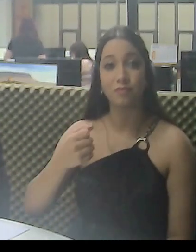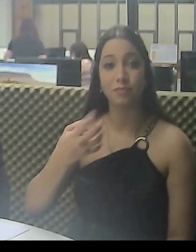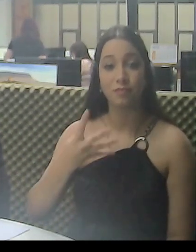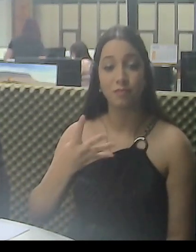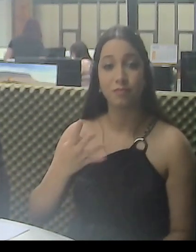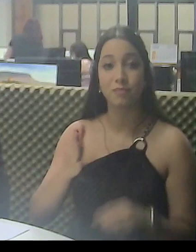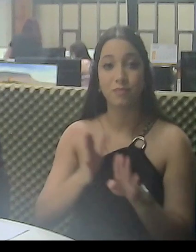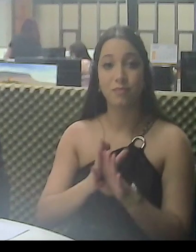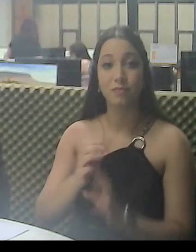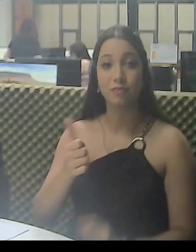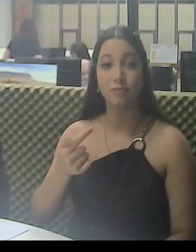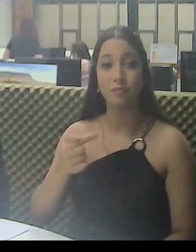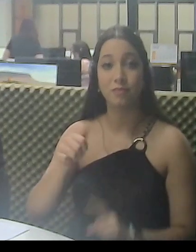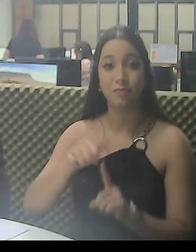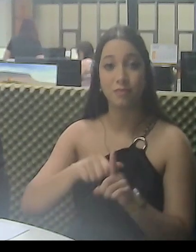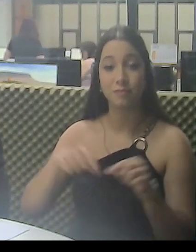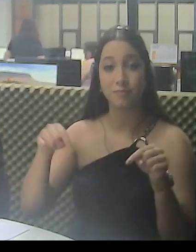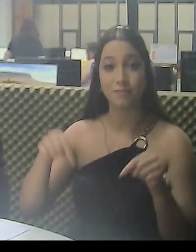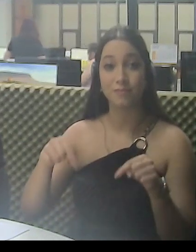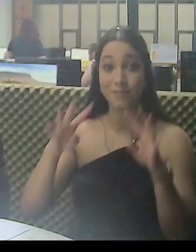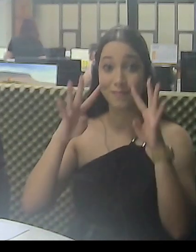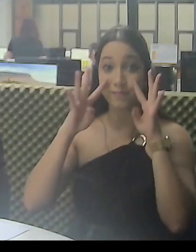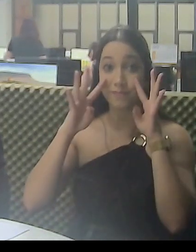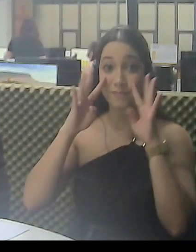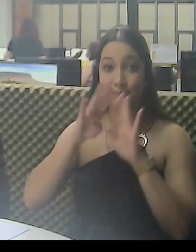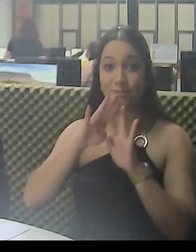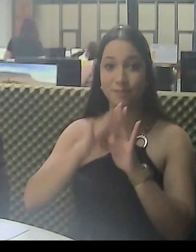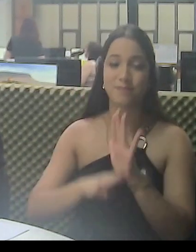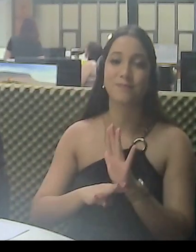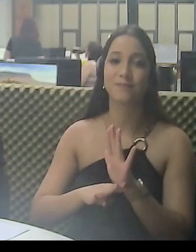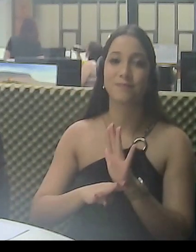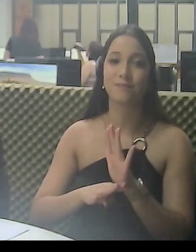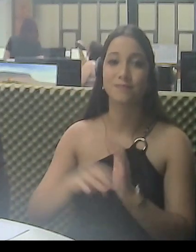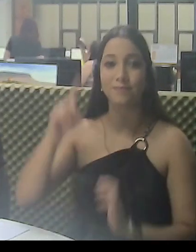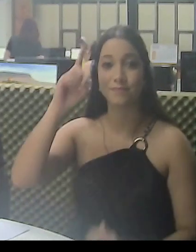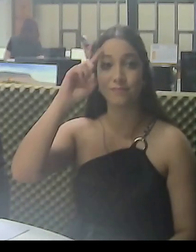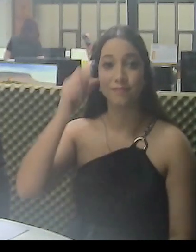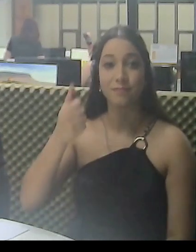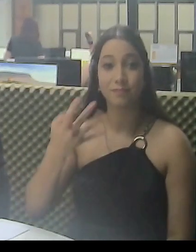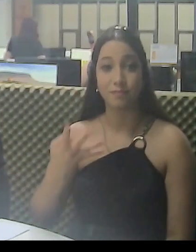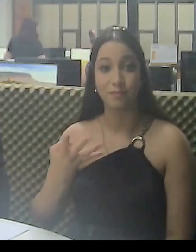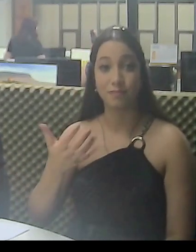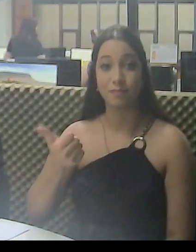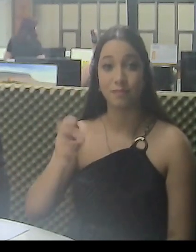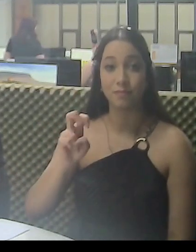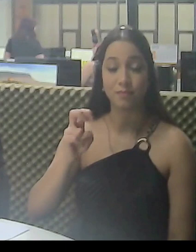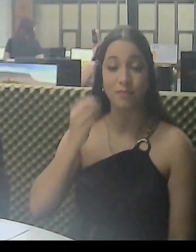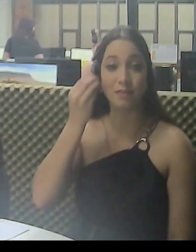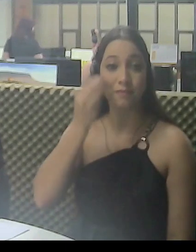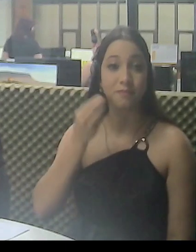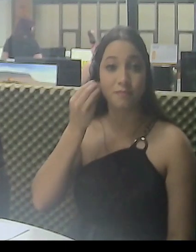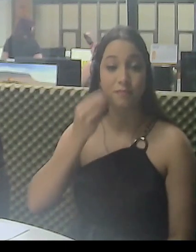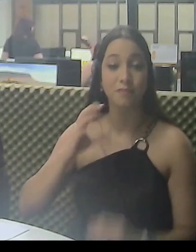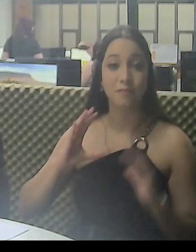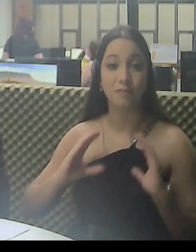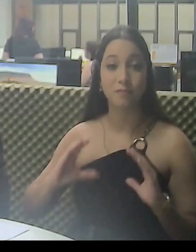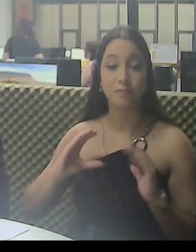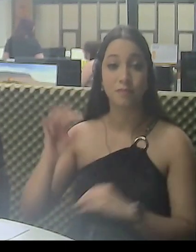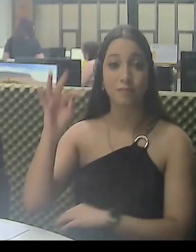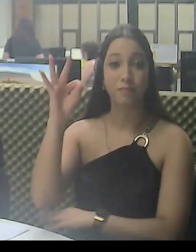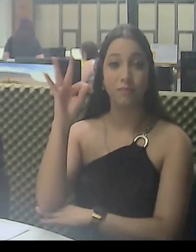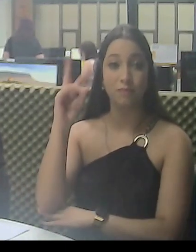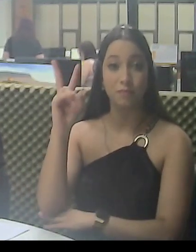e 17 deste mês. Fique atento à programação. Dia 14 e 15, a testagem acontece na Praça